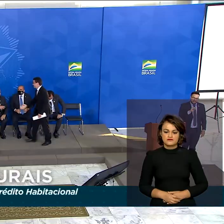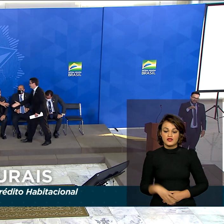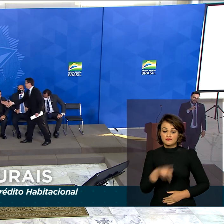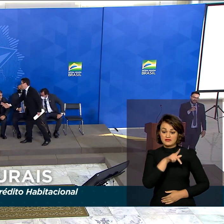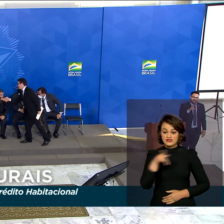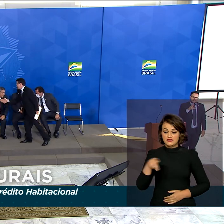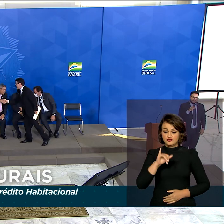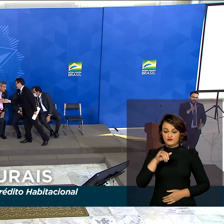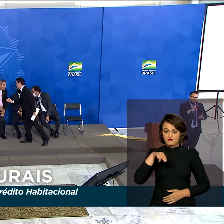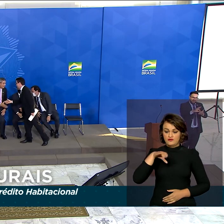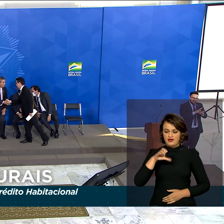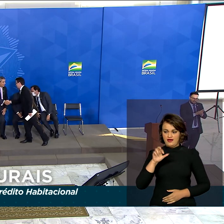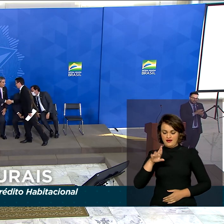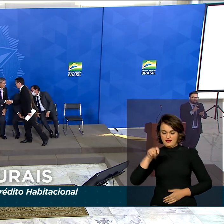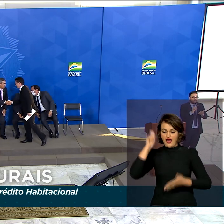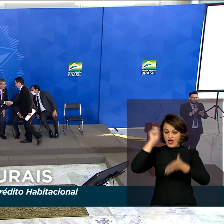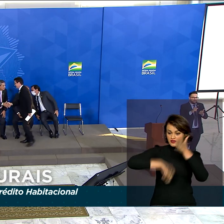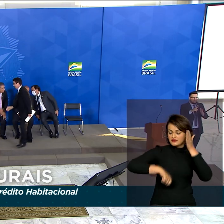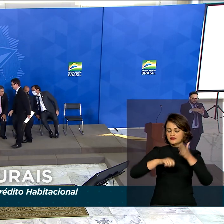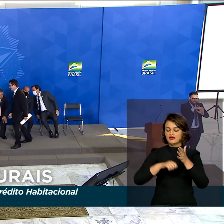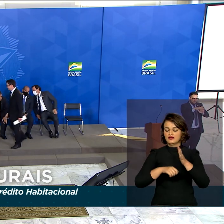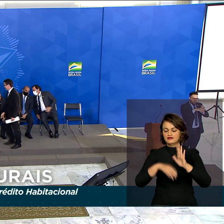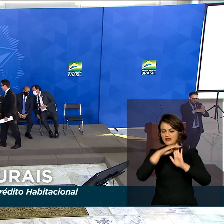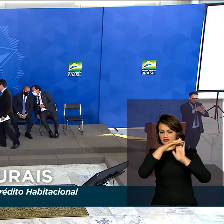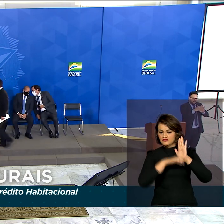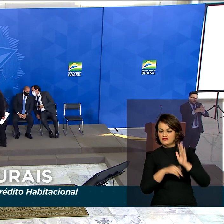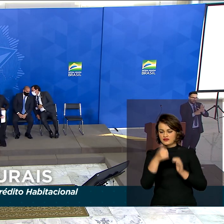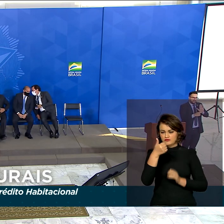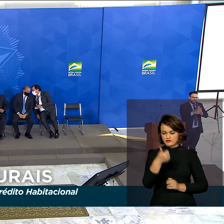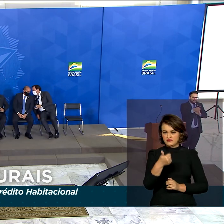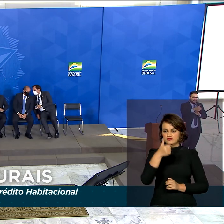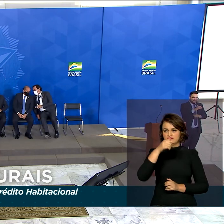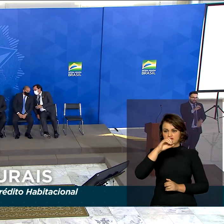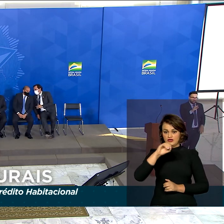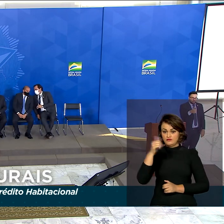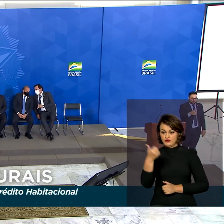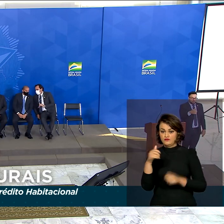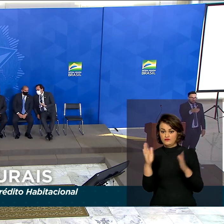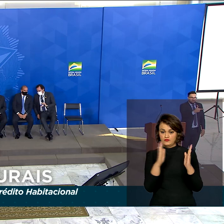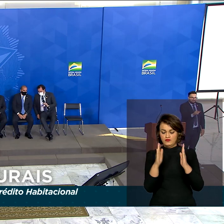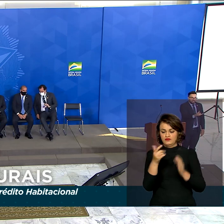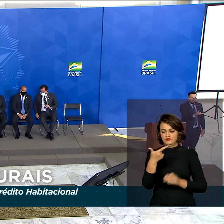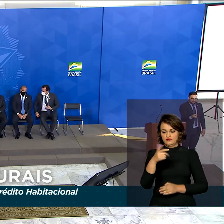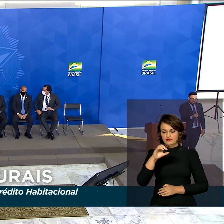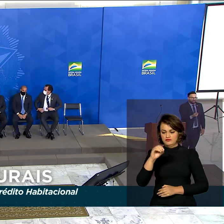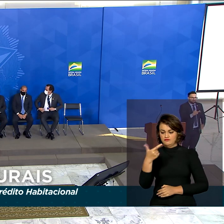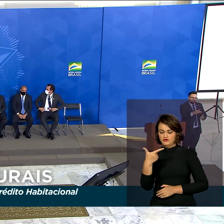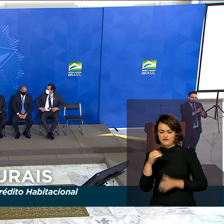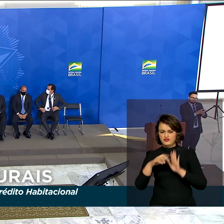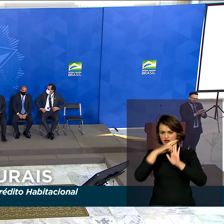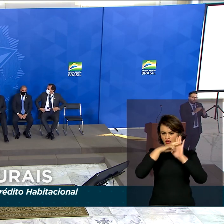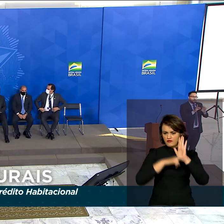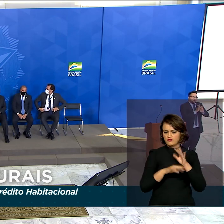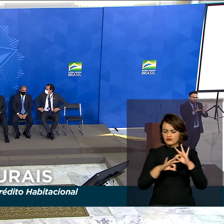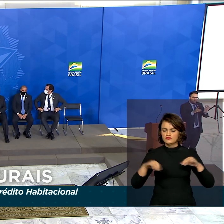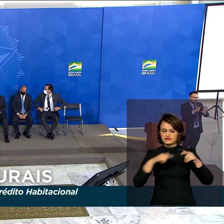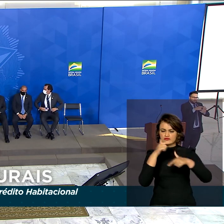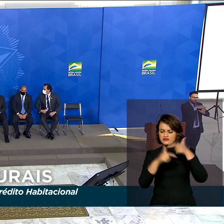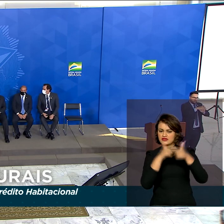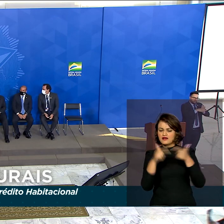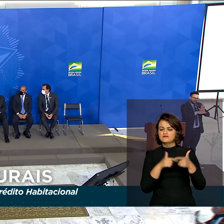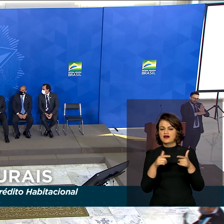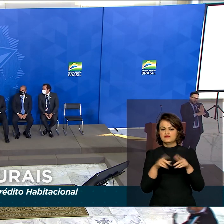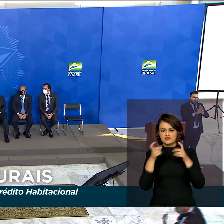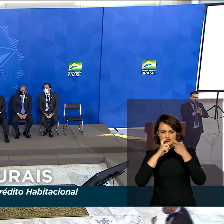Filho, assina a Instrução Normativa 101 de 2020, que regula os procedimentos operacionais